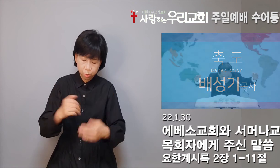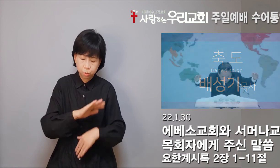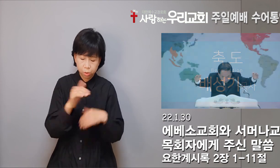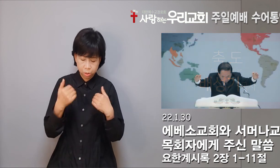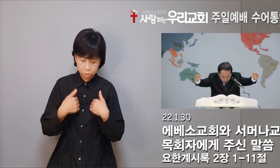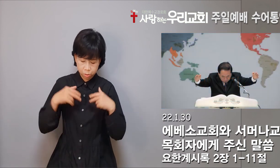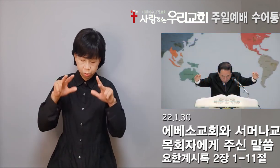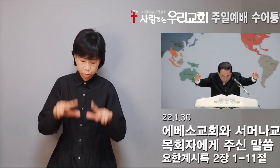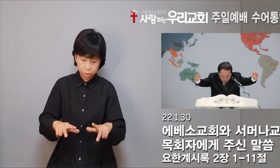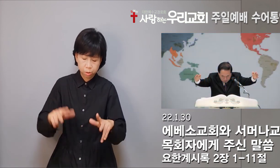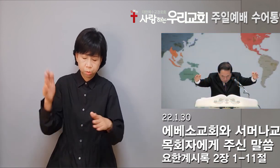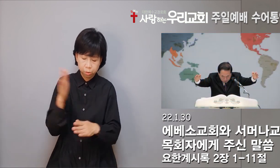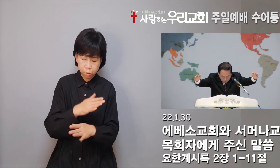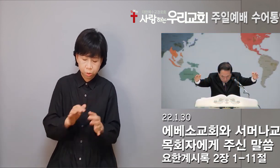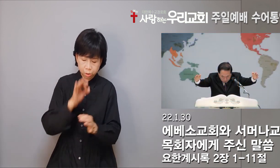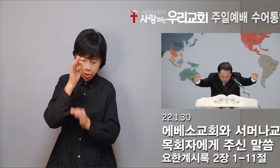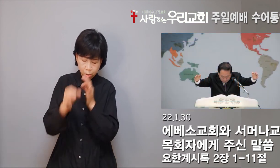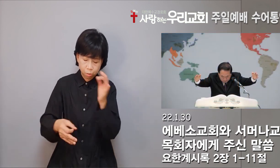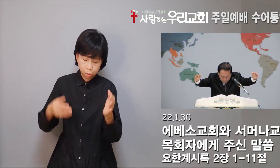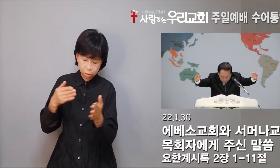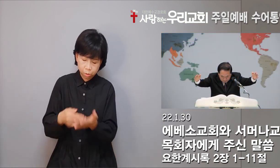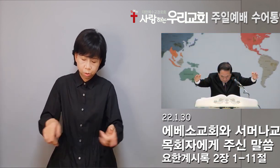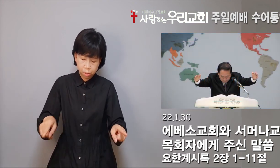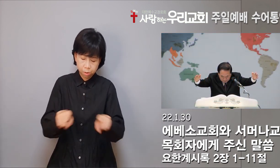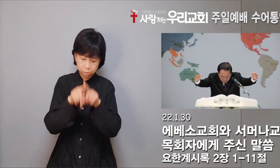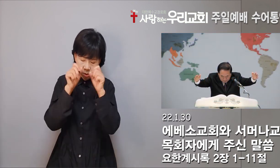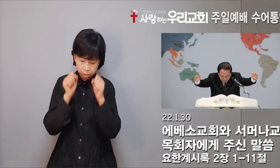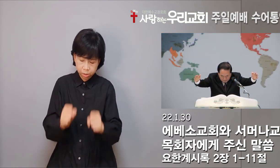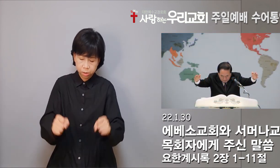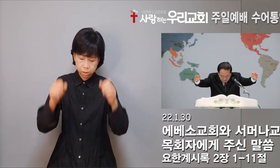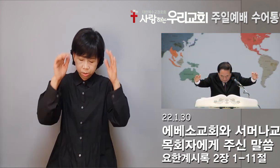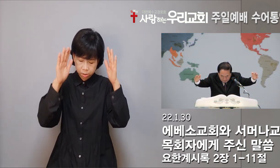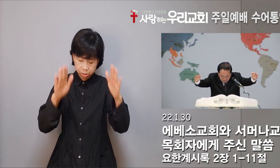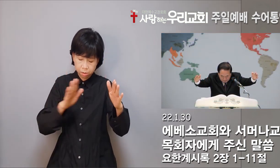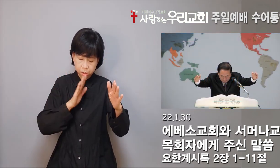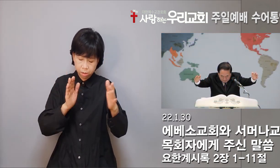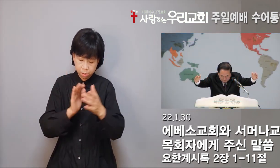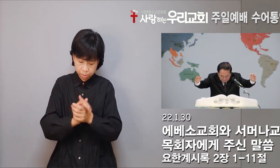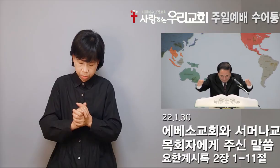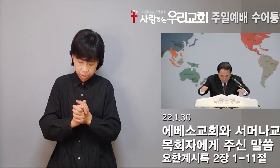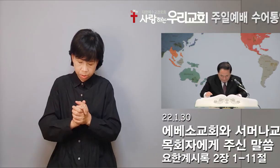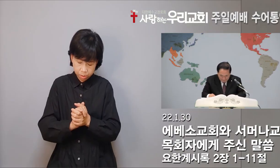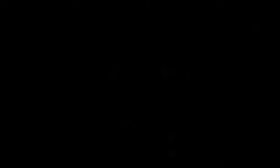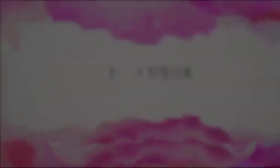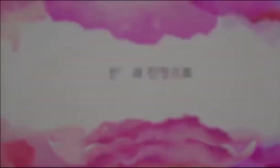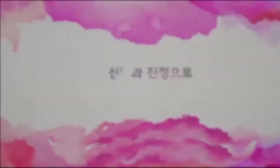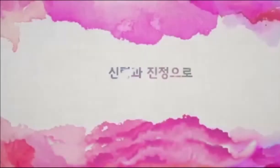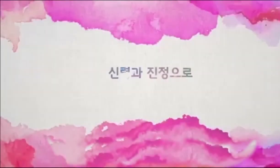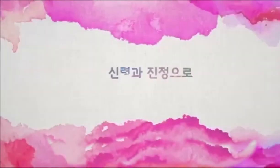성도들 위해 지금부터 영원토록 함께 있을지어다. 아멘.